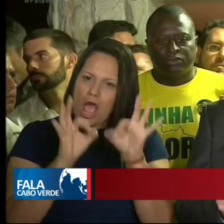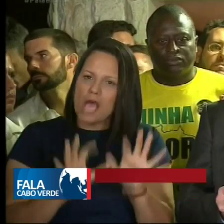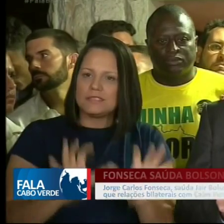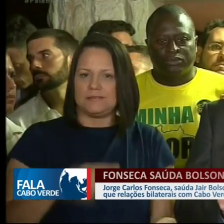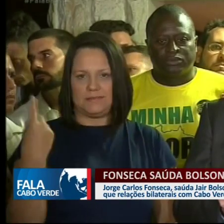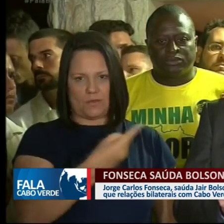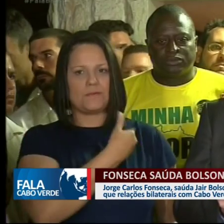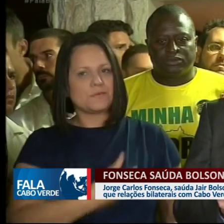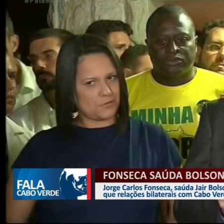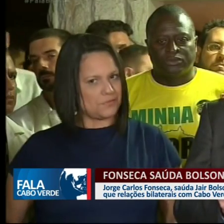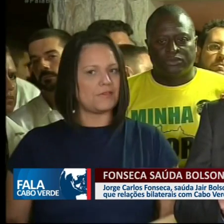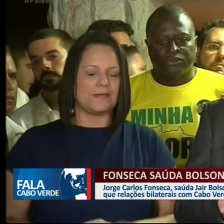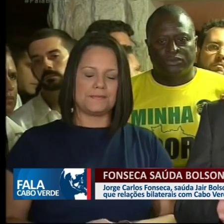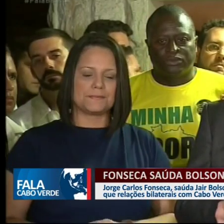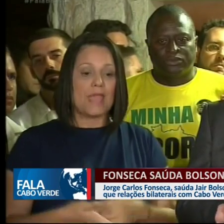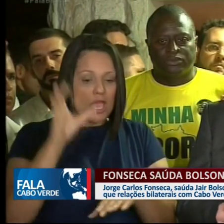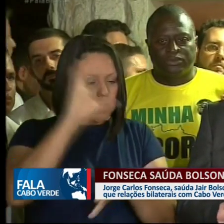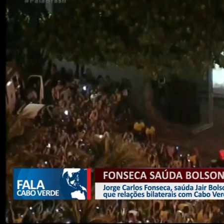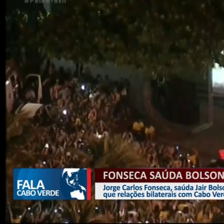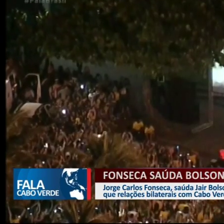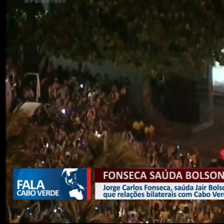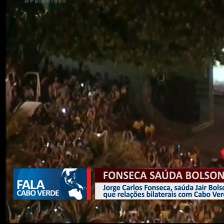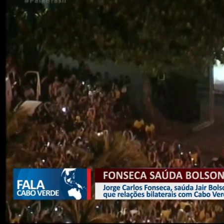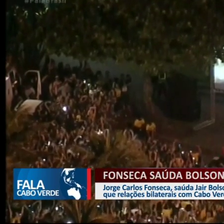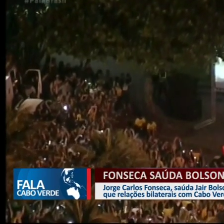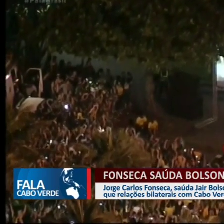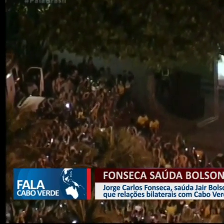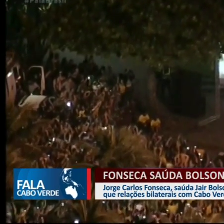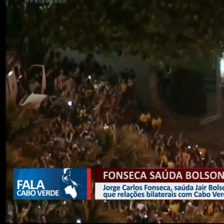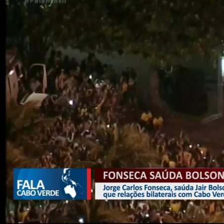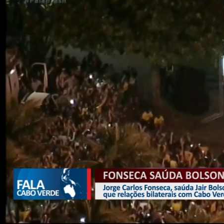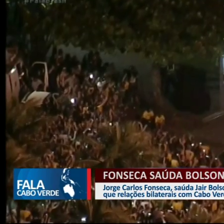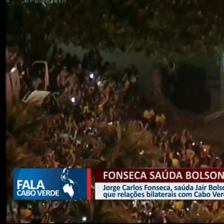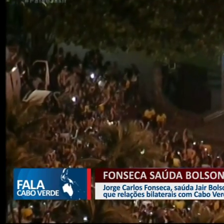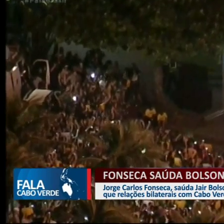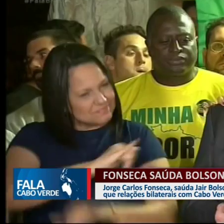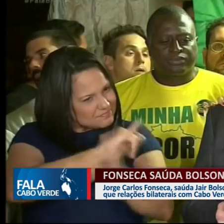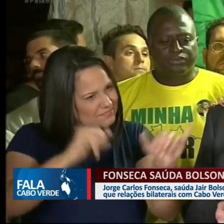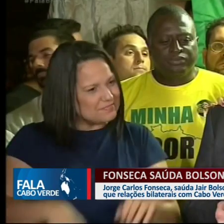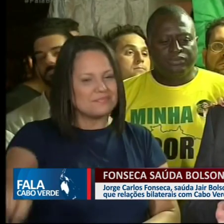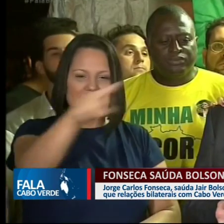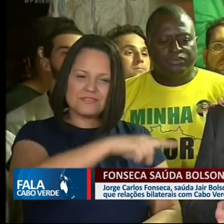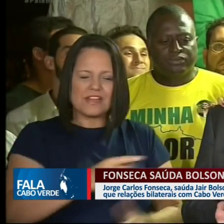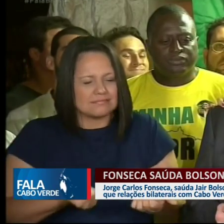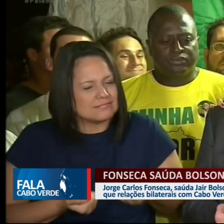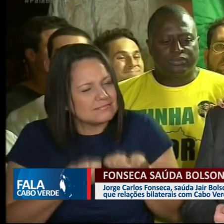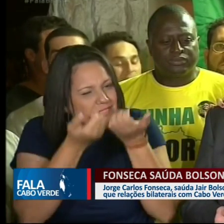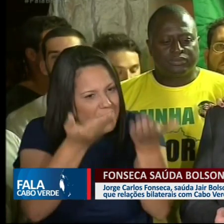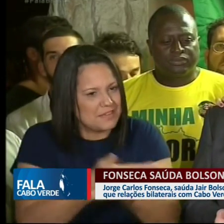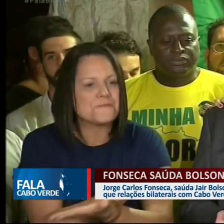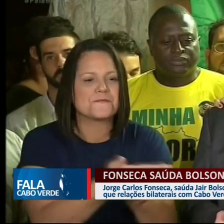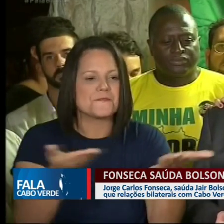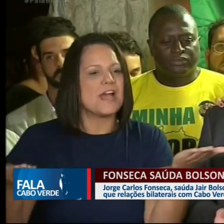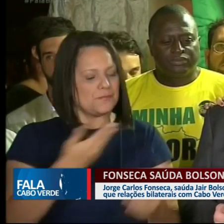e aí eu em particular enquanto presidente em exercício da cplp fãs e que espera que as relações bilaterais com cabo verde